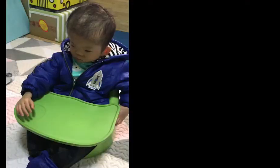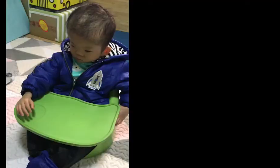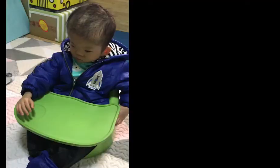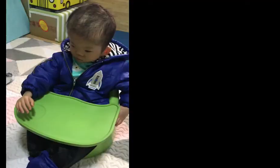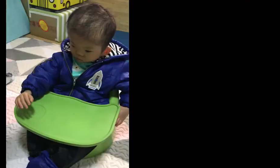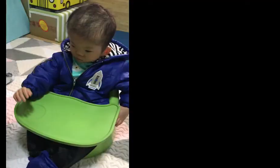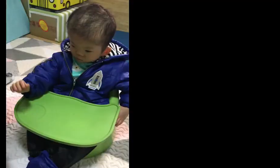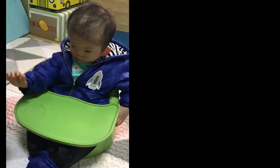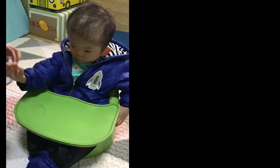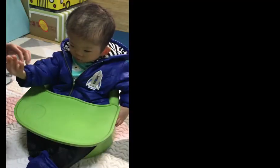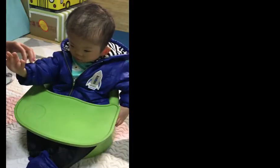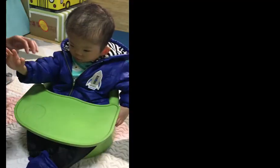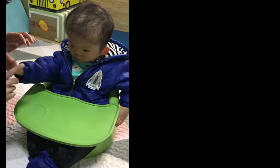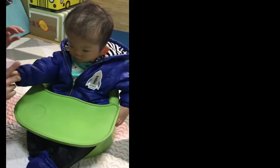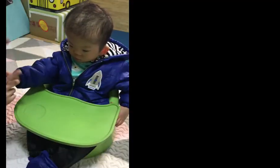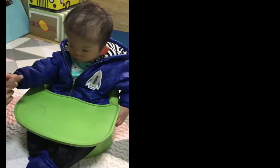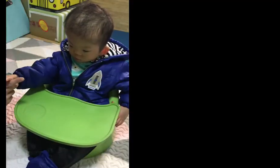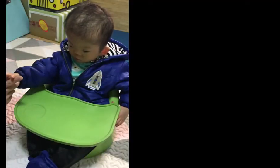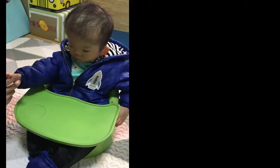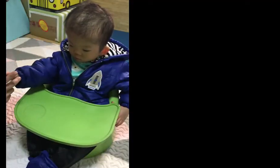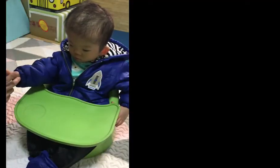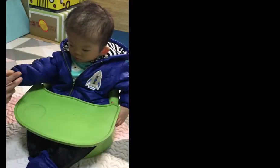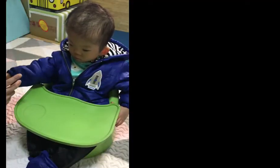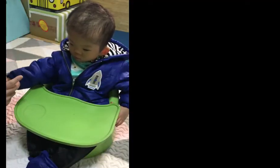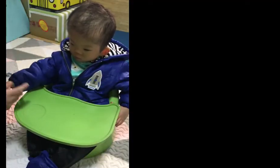我们吃饼干 啊，饼干